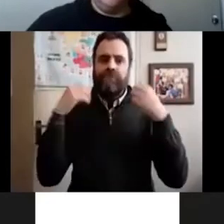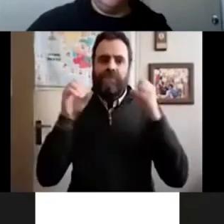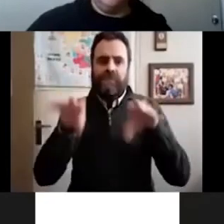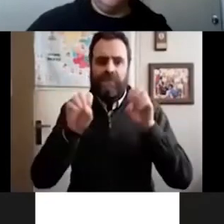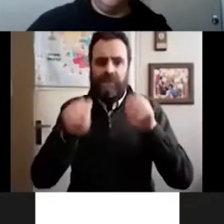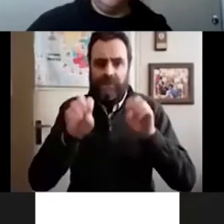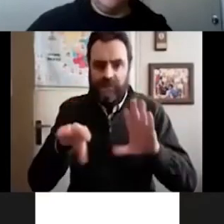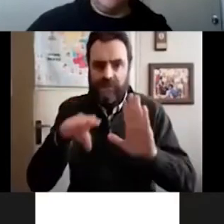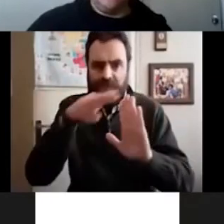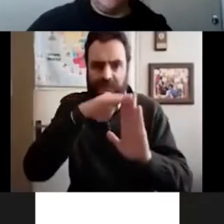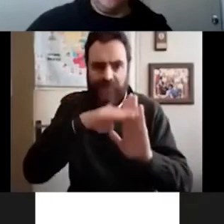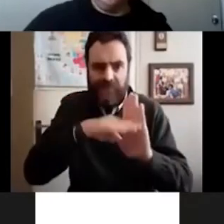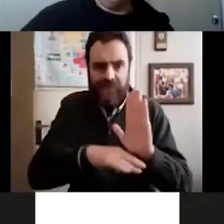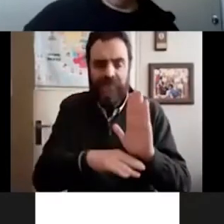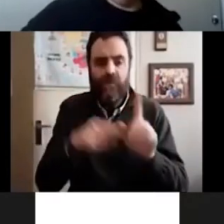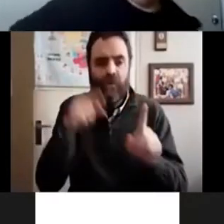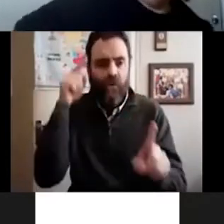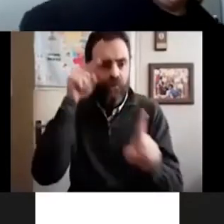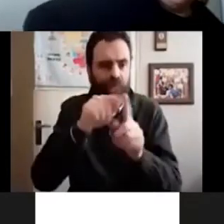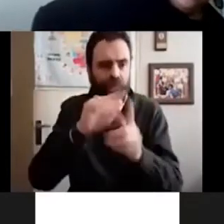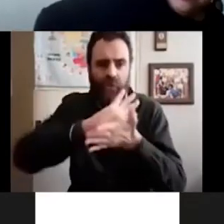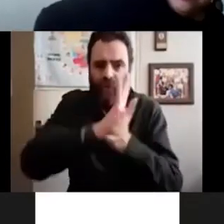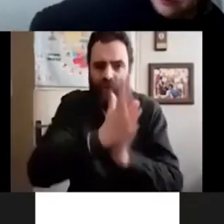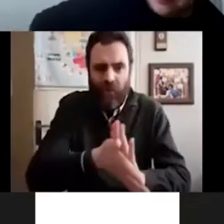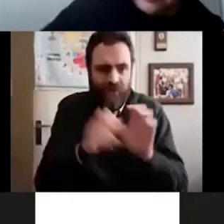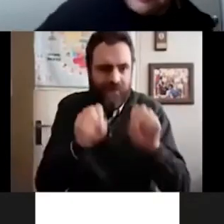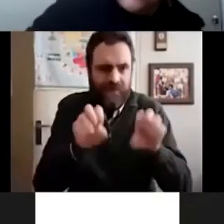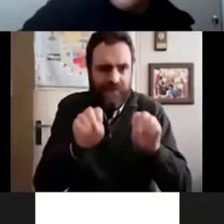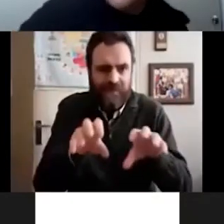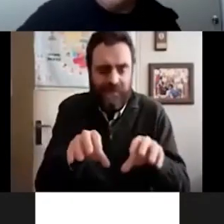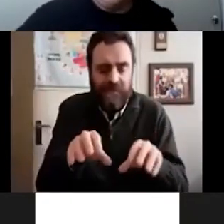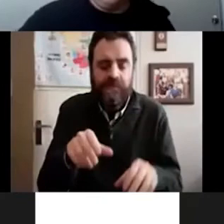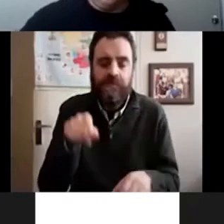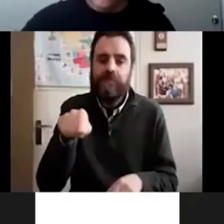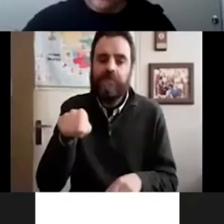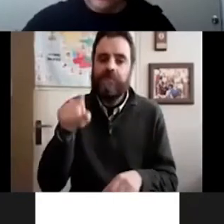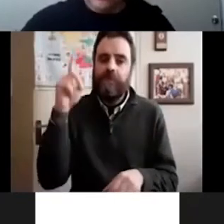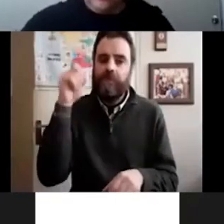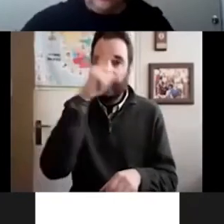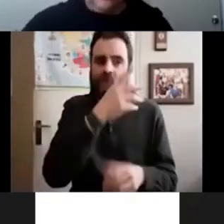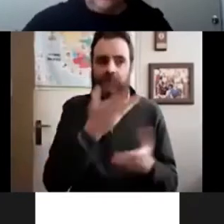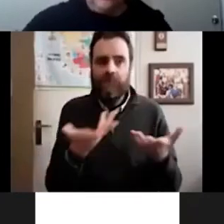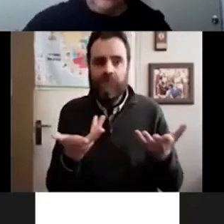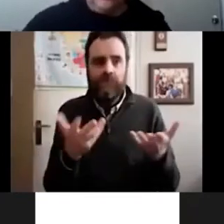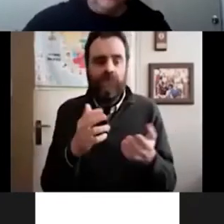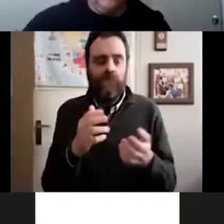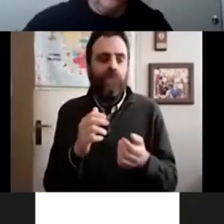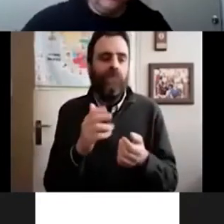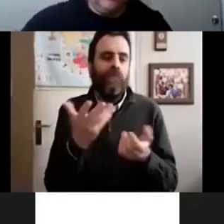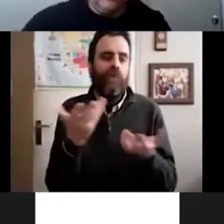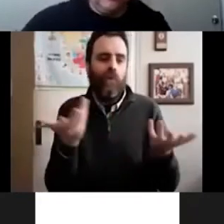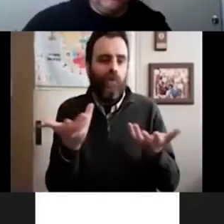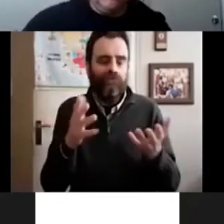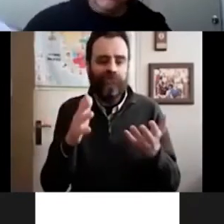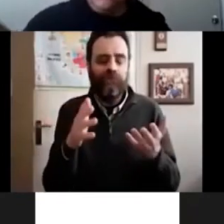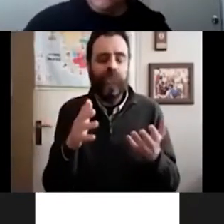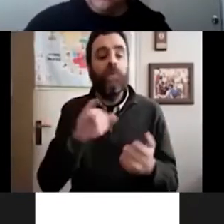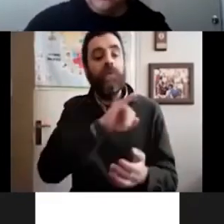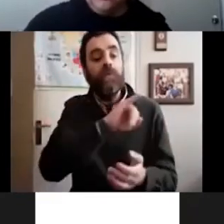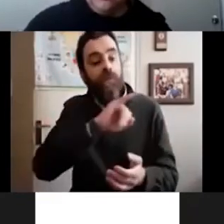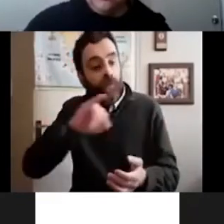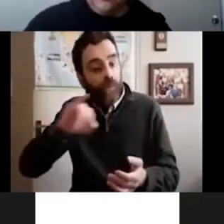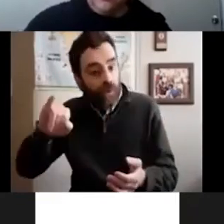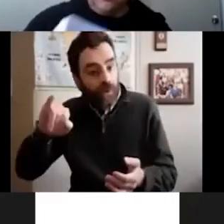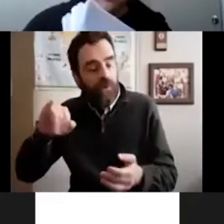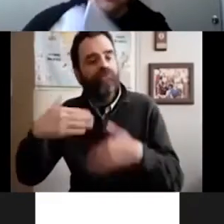Nosotros en la escuela estamos a cargo de la enseñanza de los diferentes niveles y de todos los objetivos de enseñanza. Bien, entonces ha